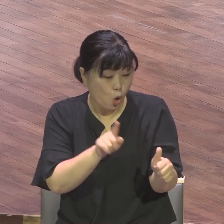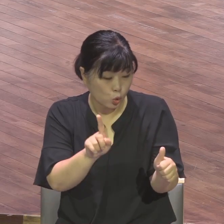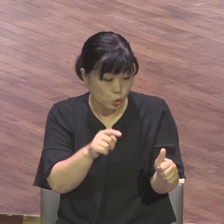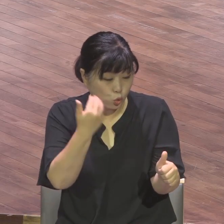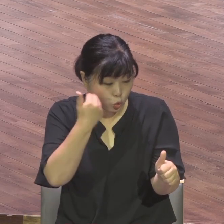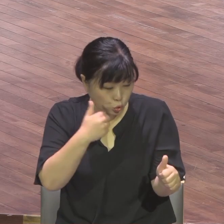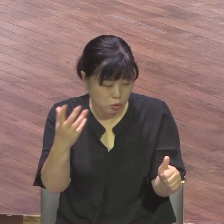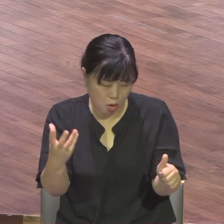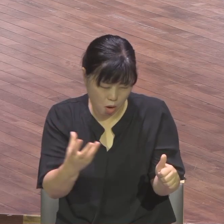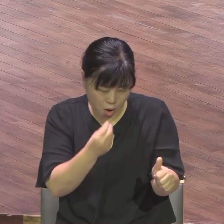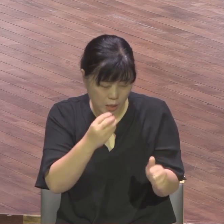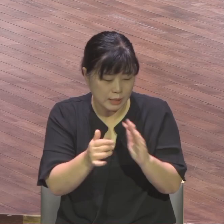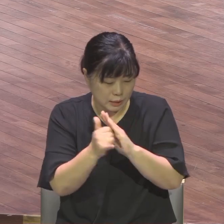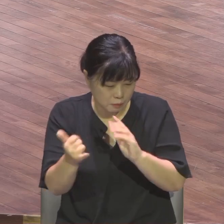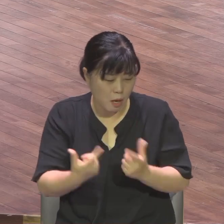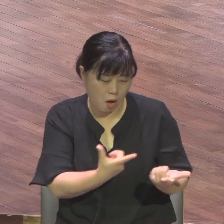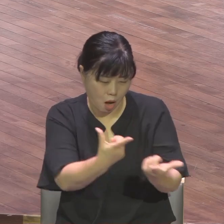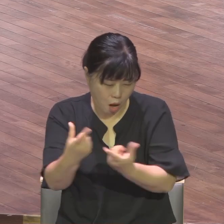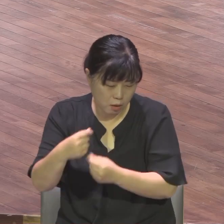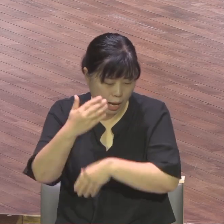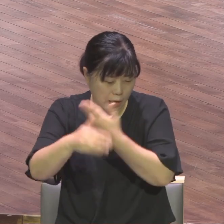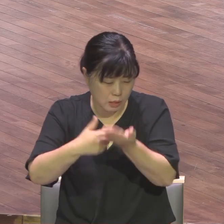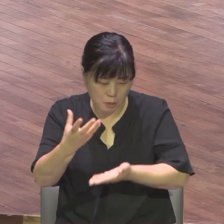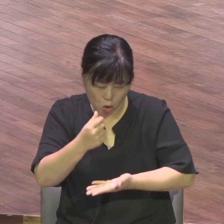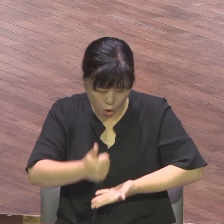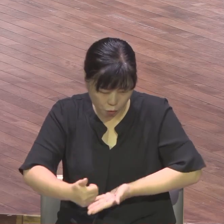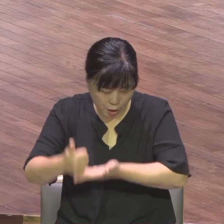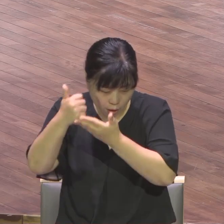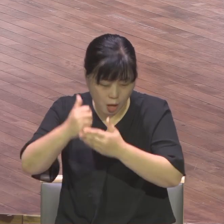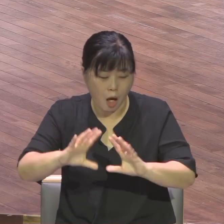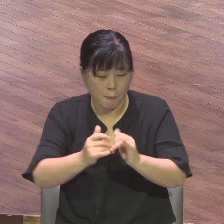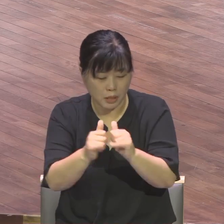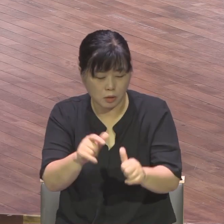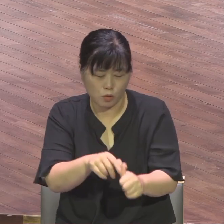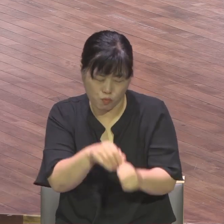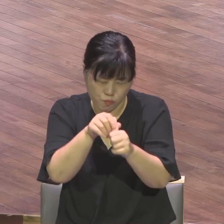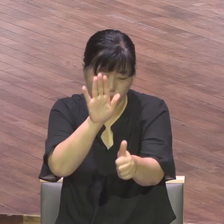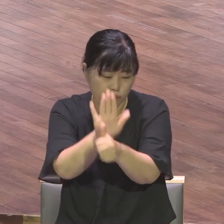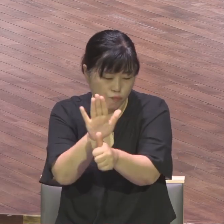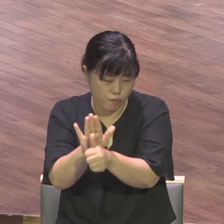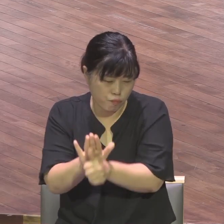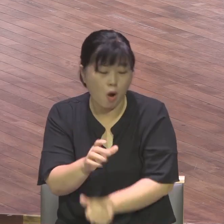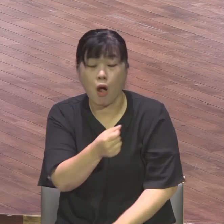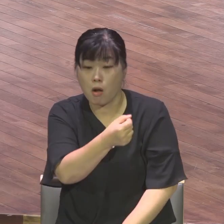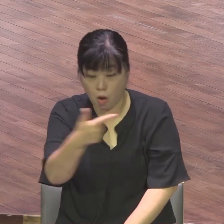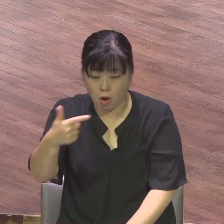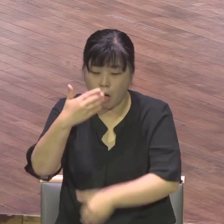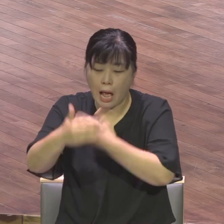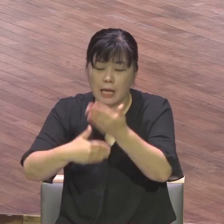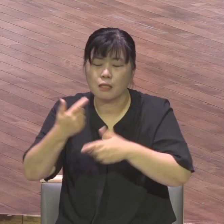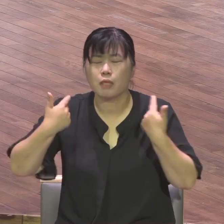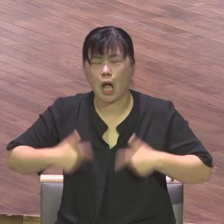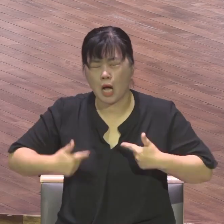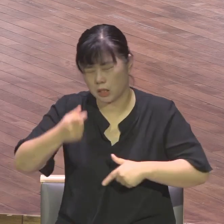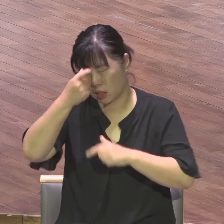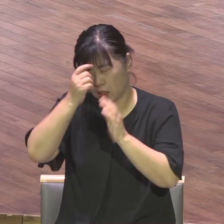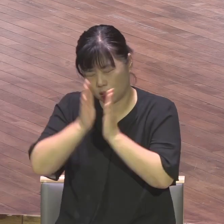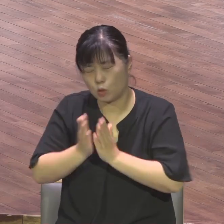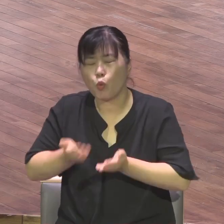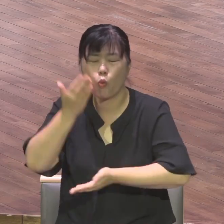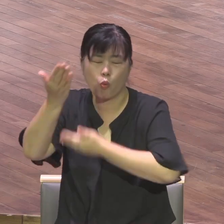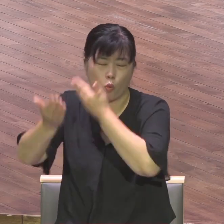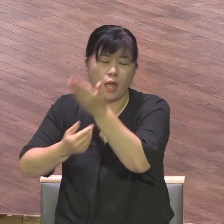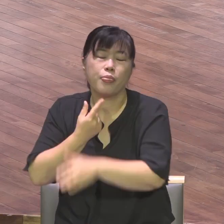온 집안과 더불어 하나님을 경외하며 백성을 많이 구제하고 하나님께 항상